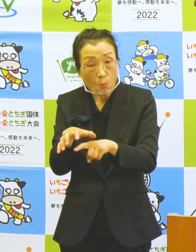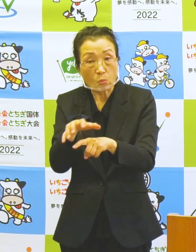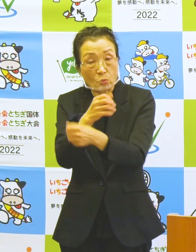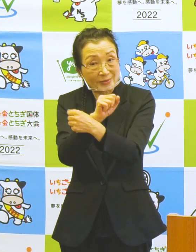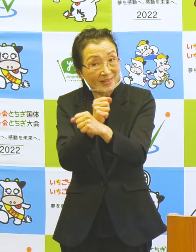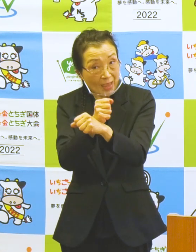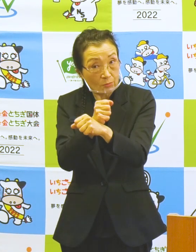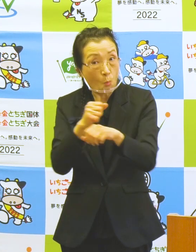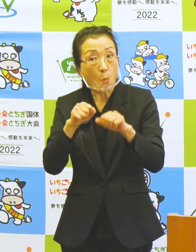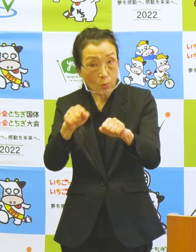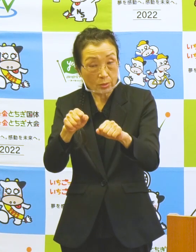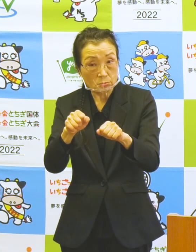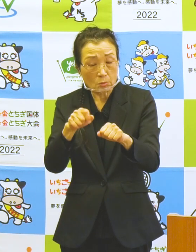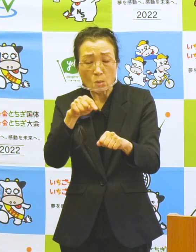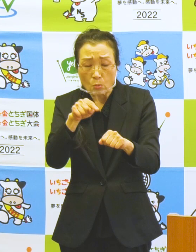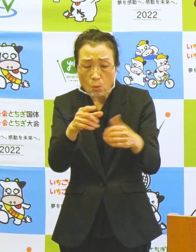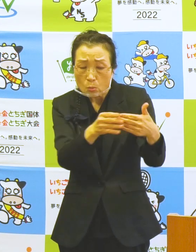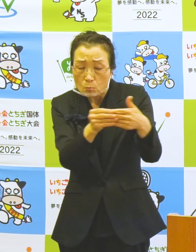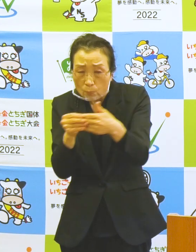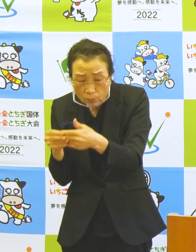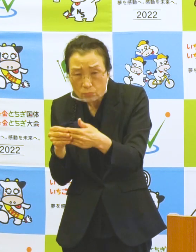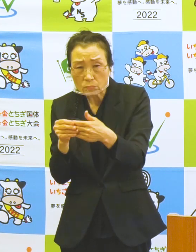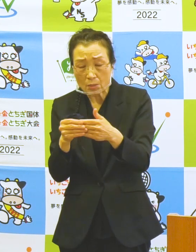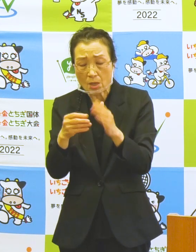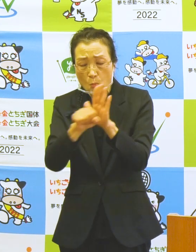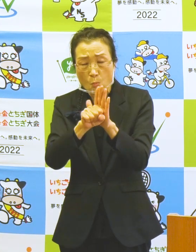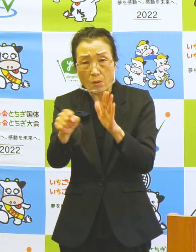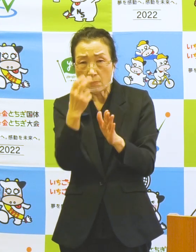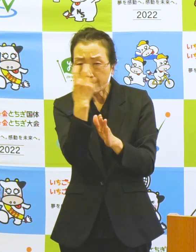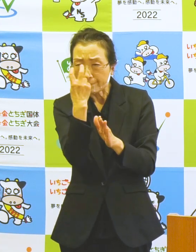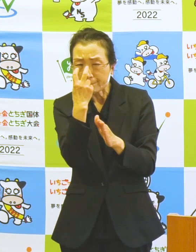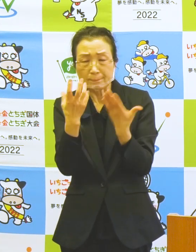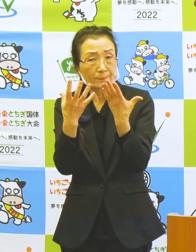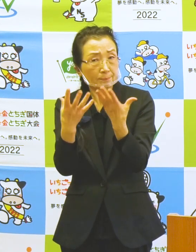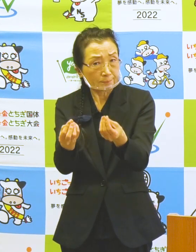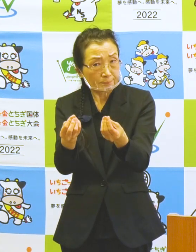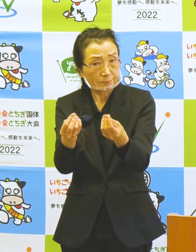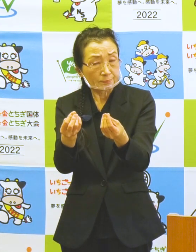を行い、その導入効果の検証を行ってまいりました。